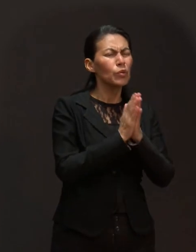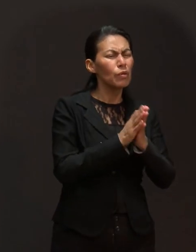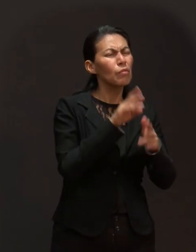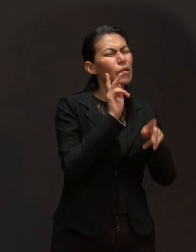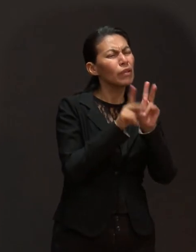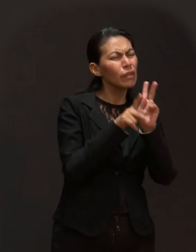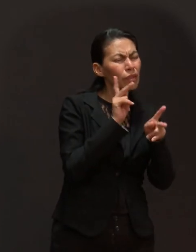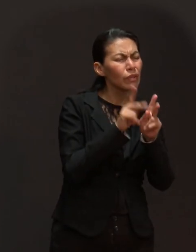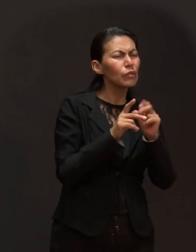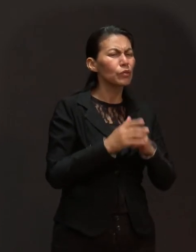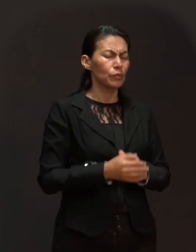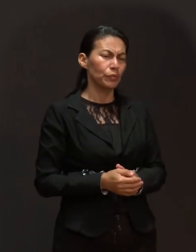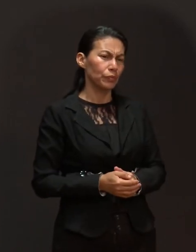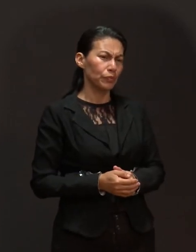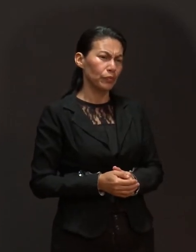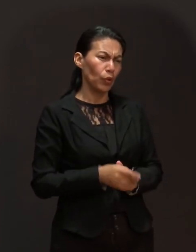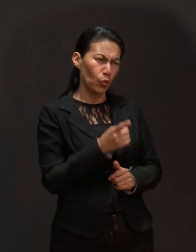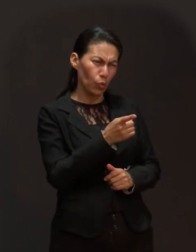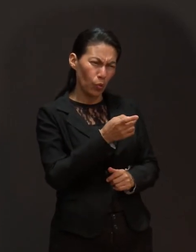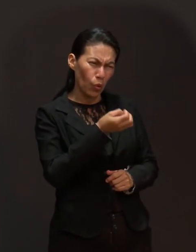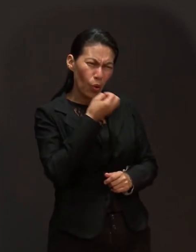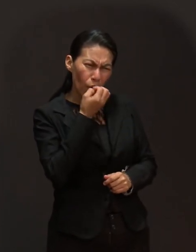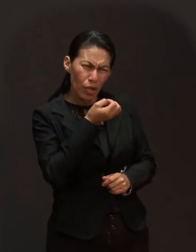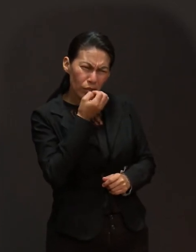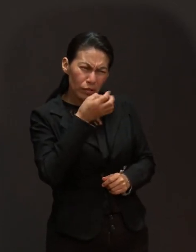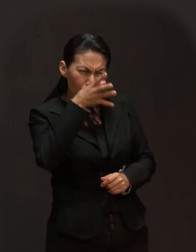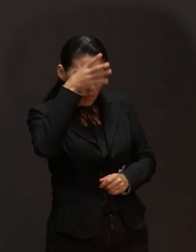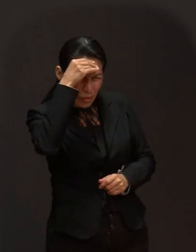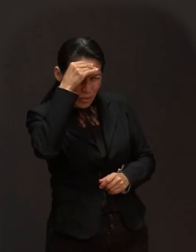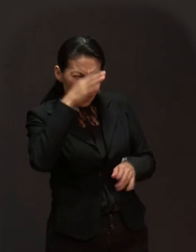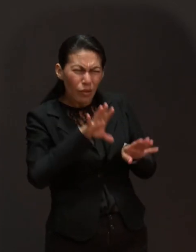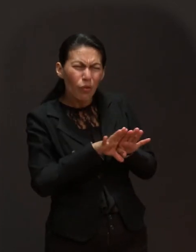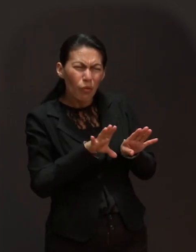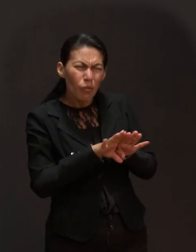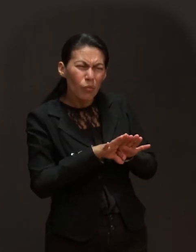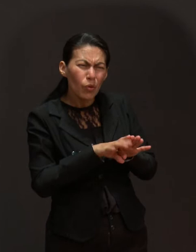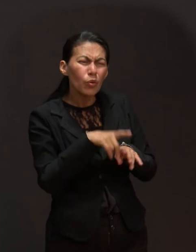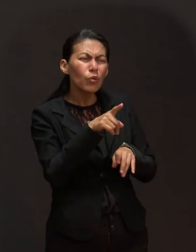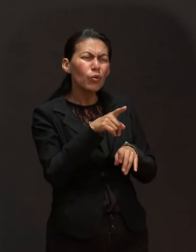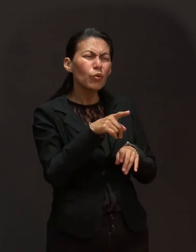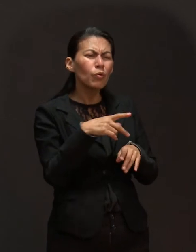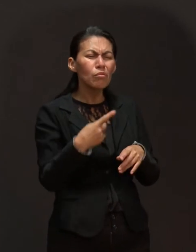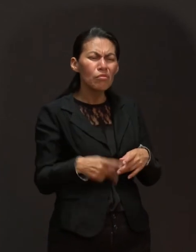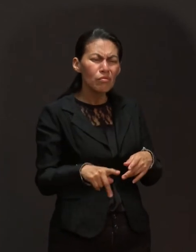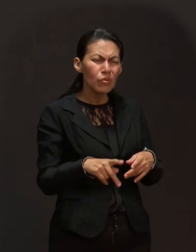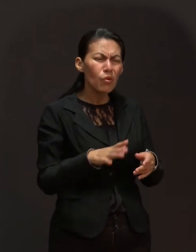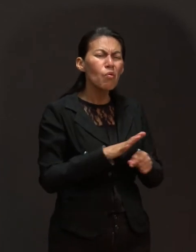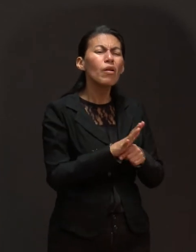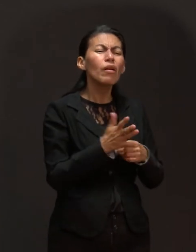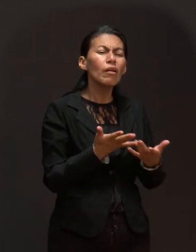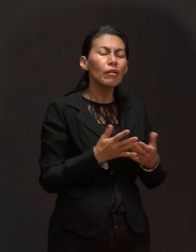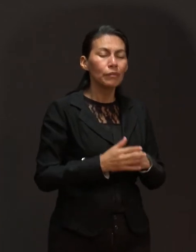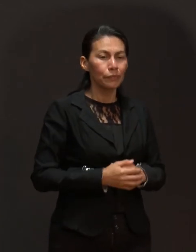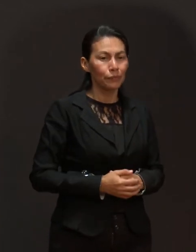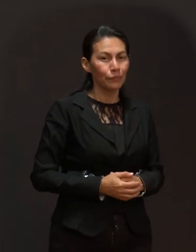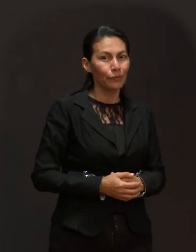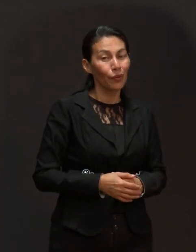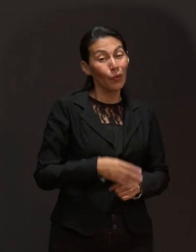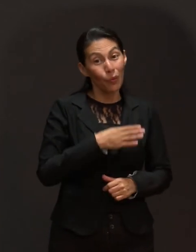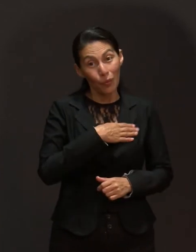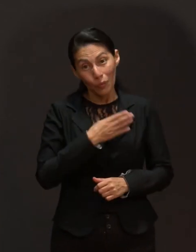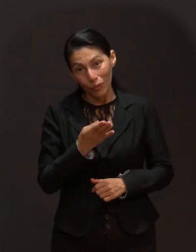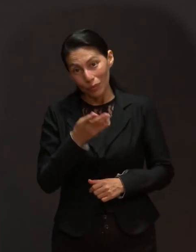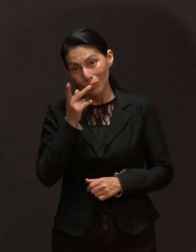platícanos algo de ti. ¿Cómo aprendiste a orar en la familia? ¿De dónde vienes? ¿Qué haces?